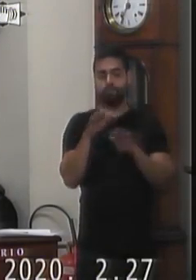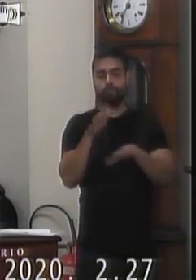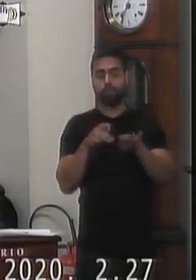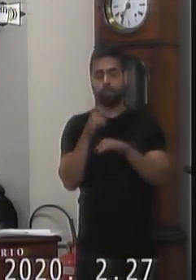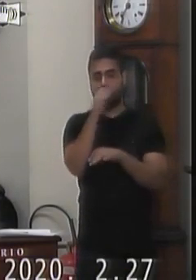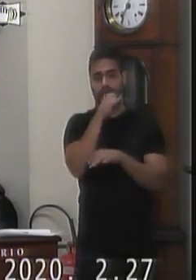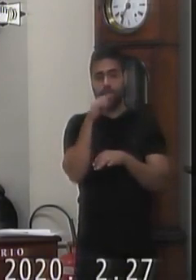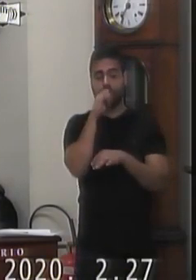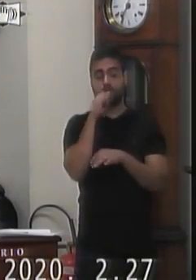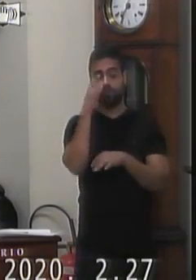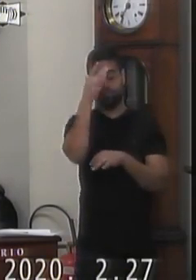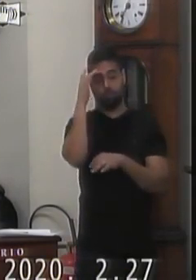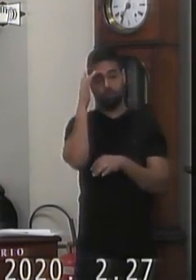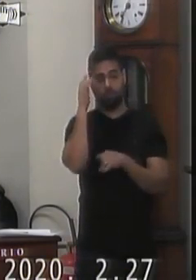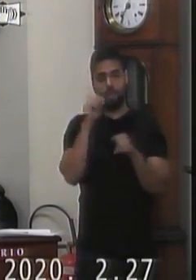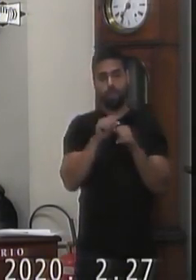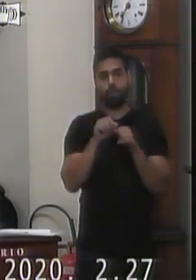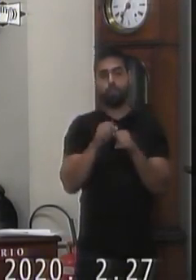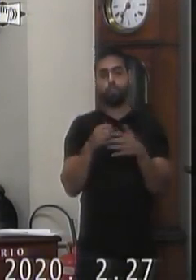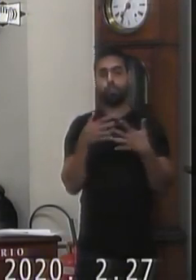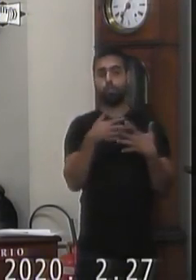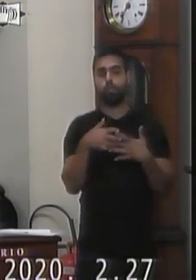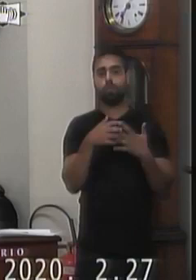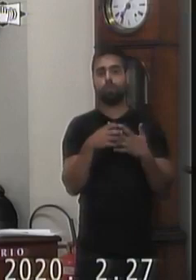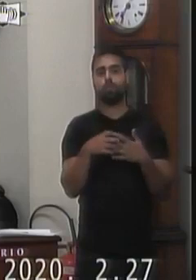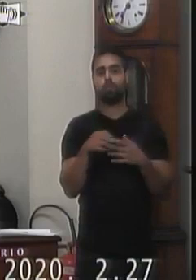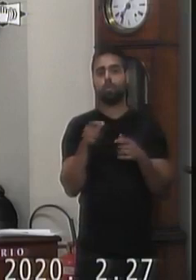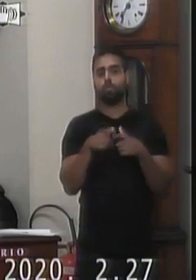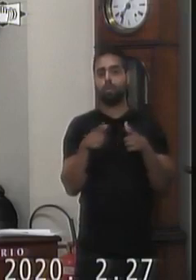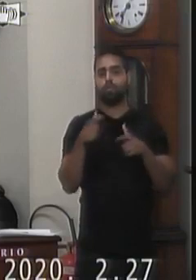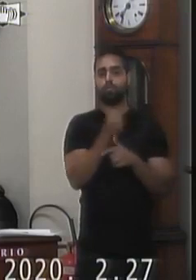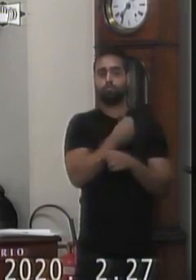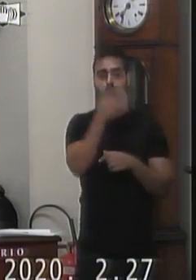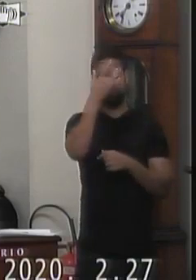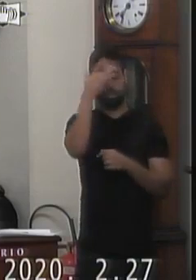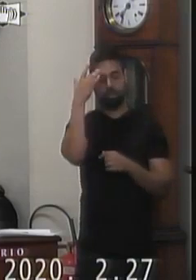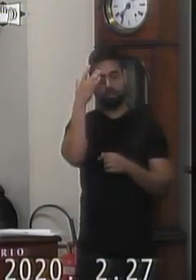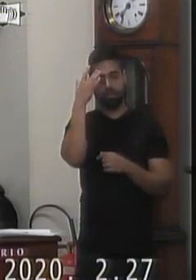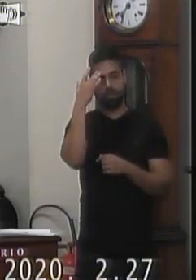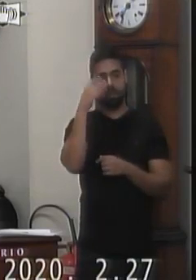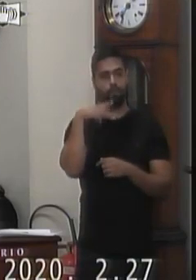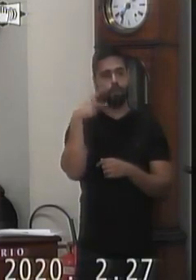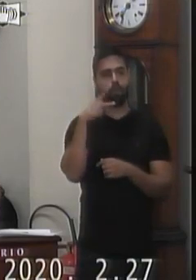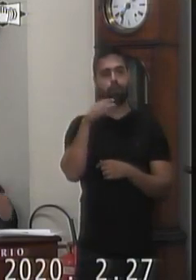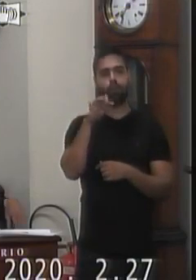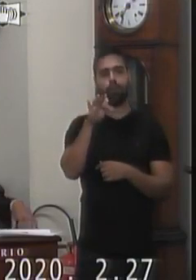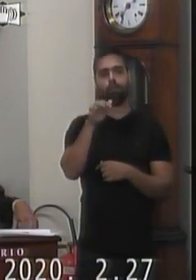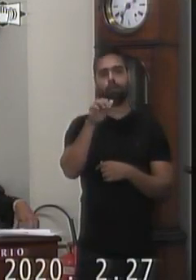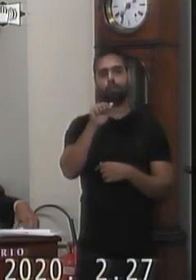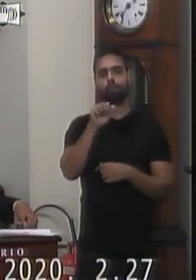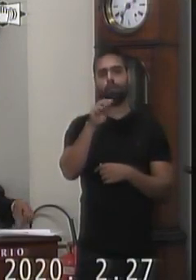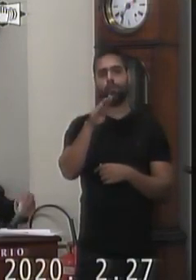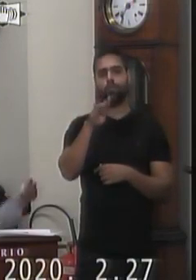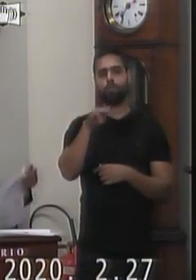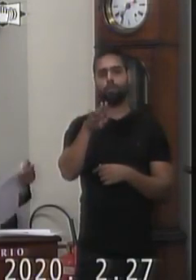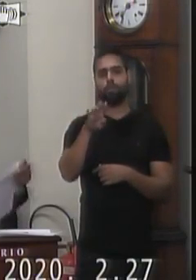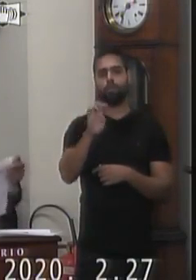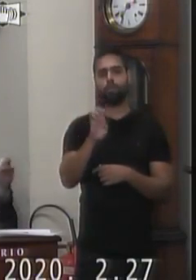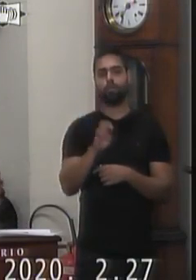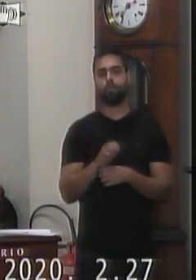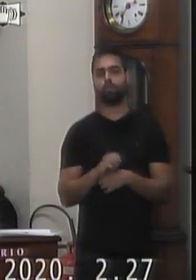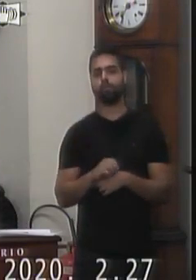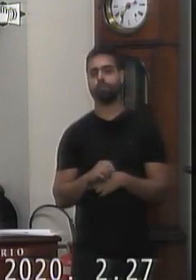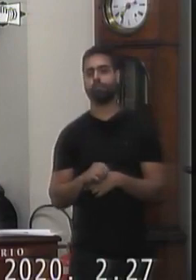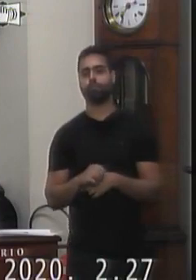recuperação odontológica feitas na localidade, alcançando o maior número de pessoas. Sala das Sessões, 27 de fevereiro, vereadora Fabiane. E